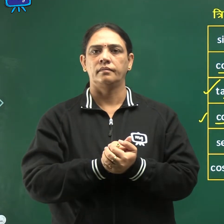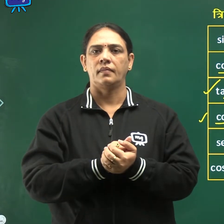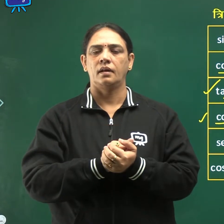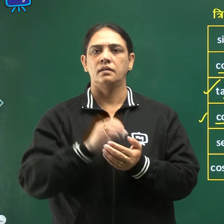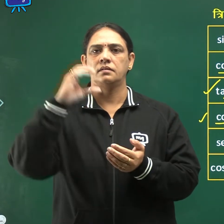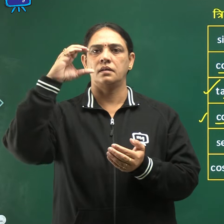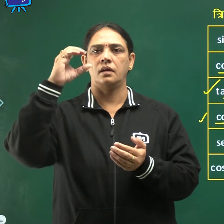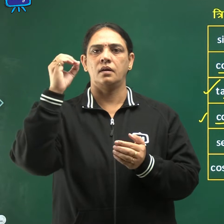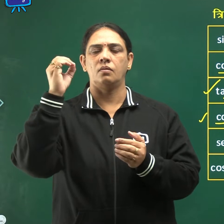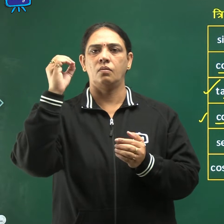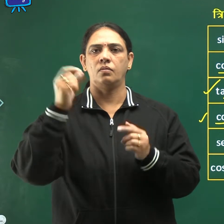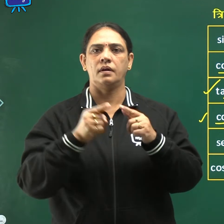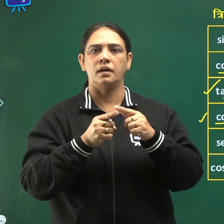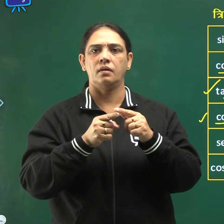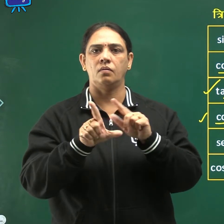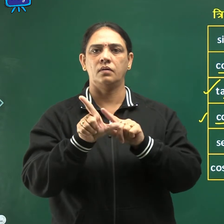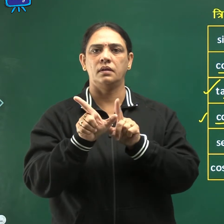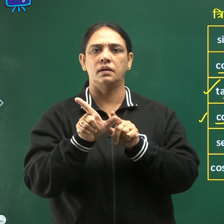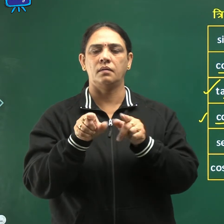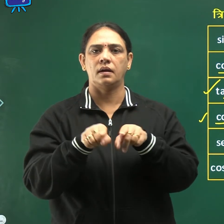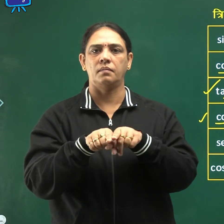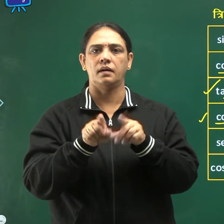कॉट थीटा बराबर